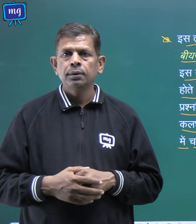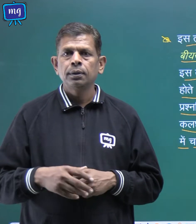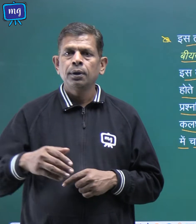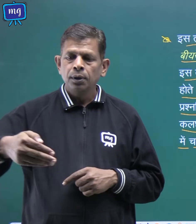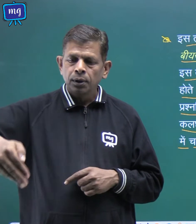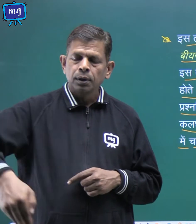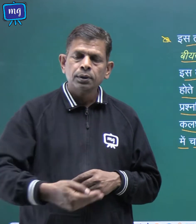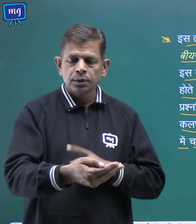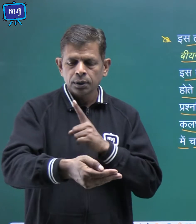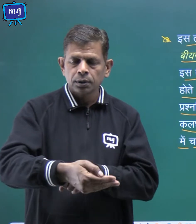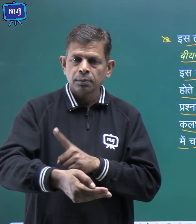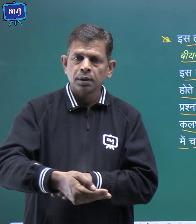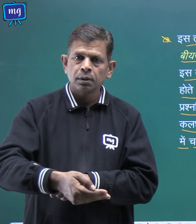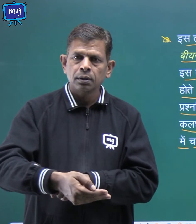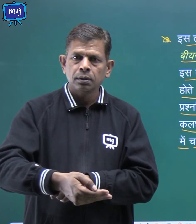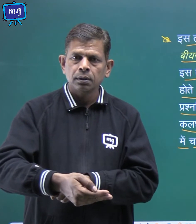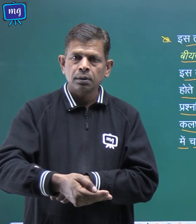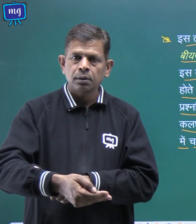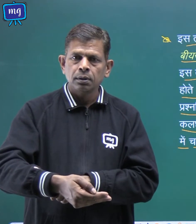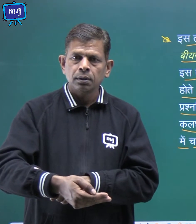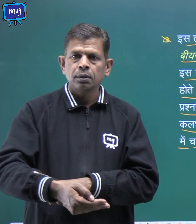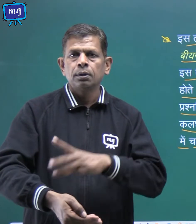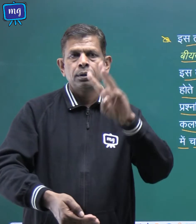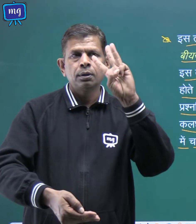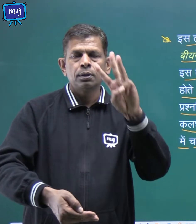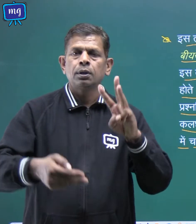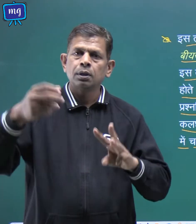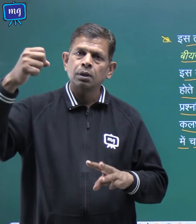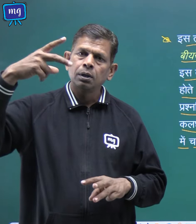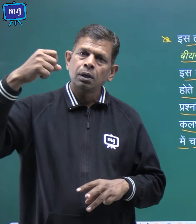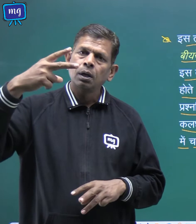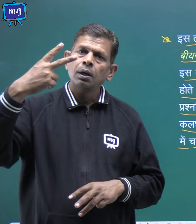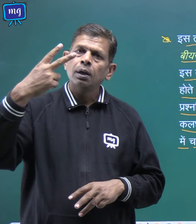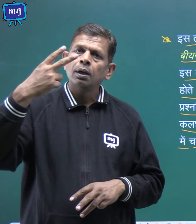कलछी की हत्थी में ये 3 तारे हैं